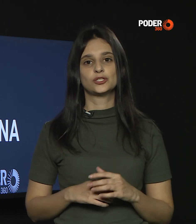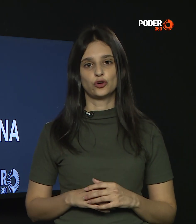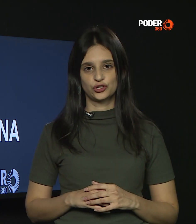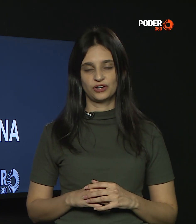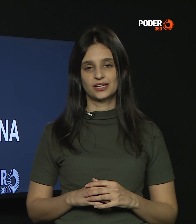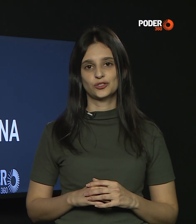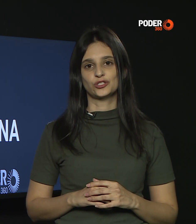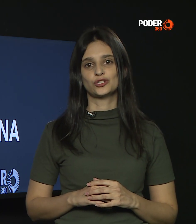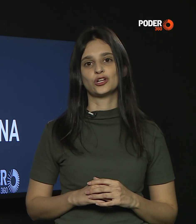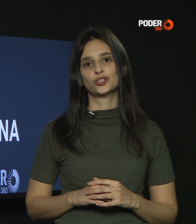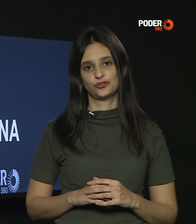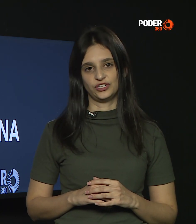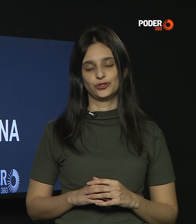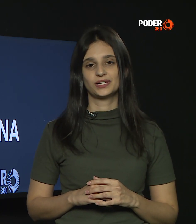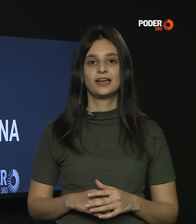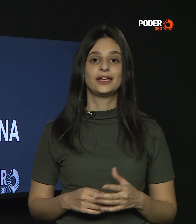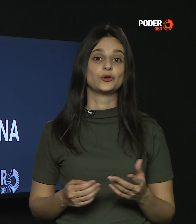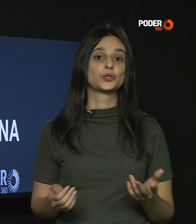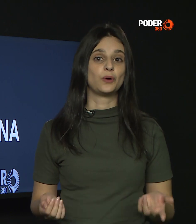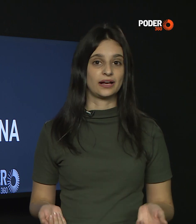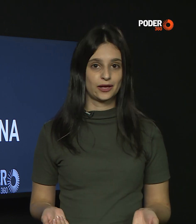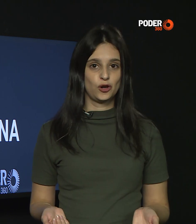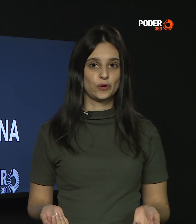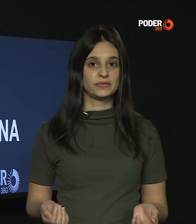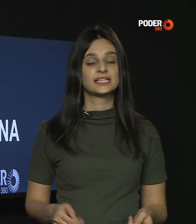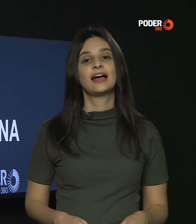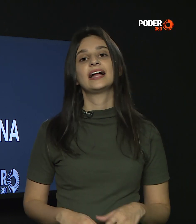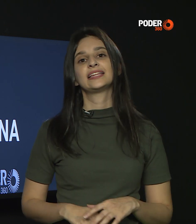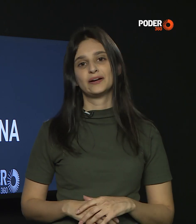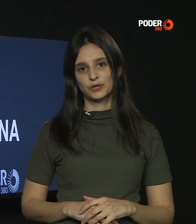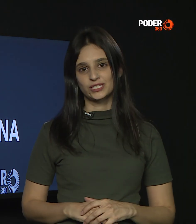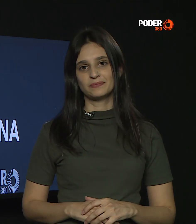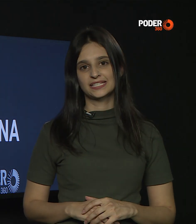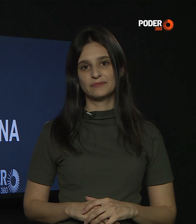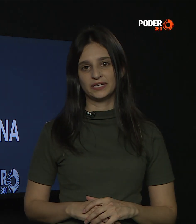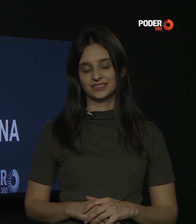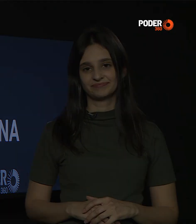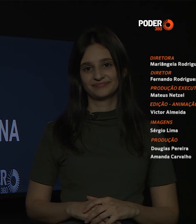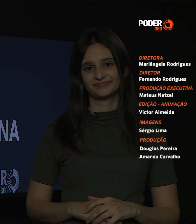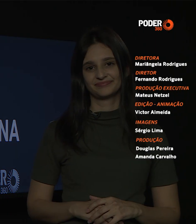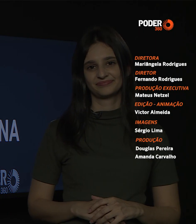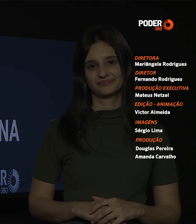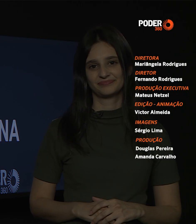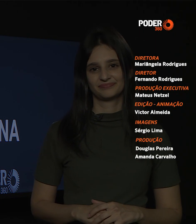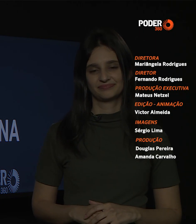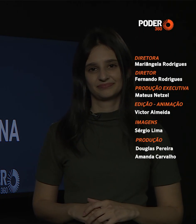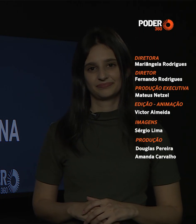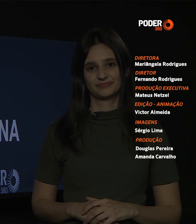receba as notificações dos nossos vídeos. Eu sou Raquel Lopes. Até a próxima semana.